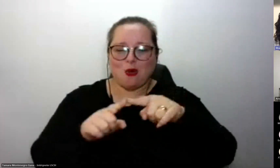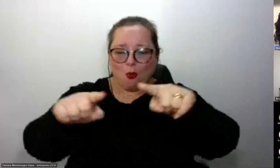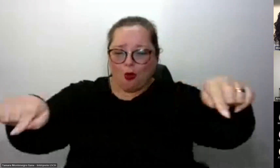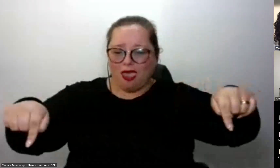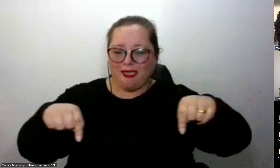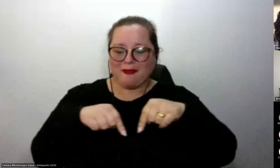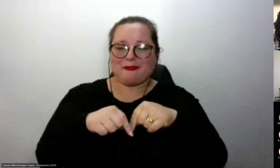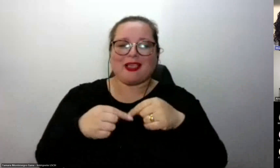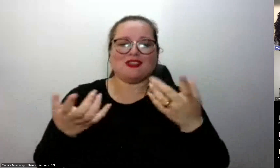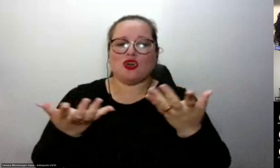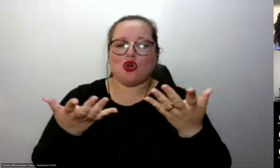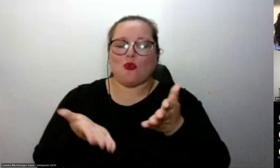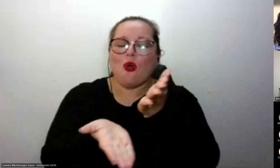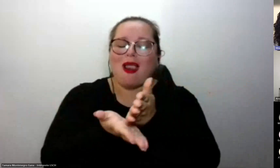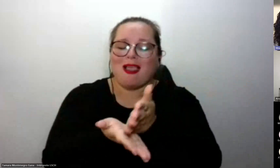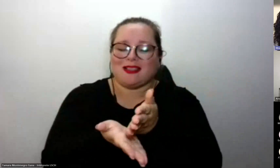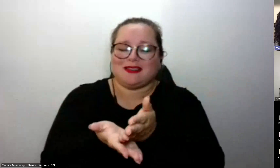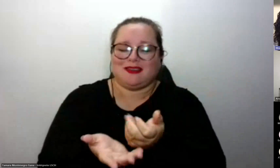clases.